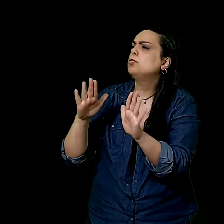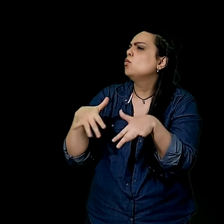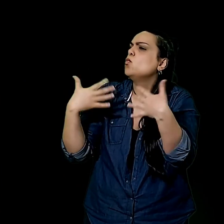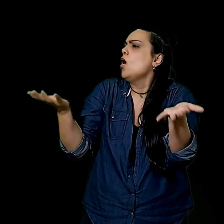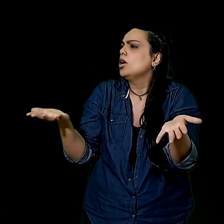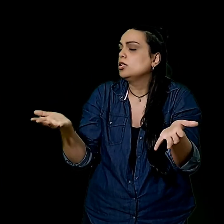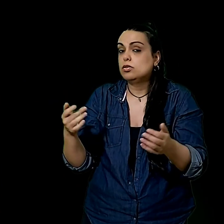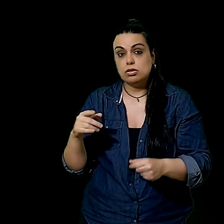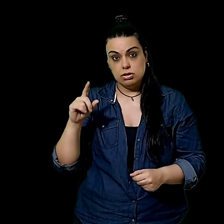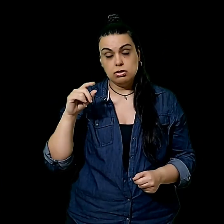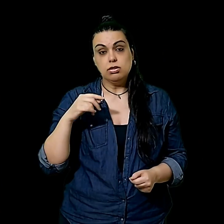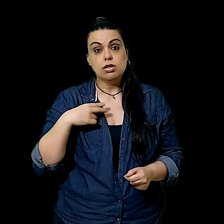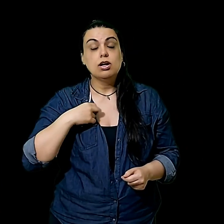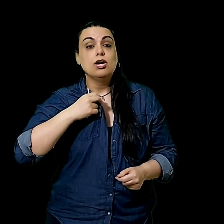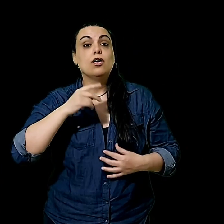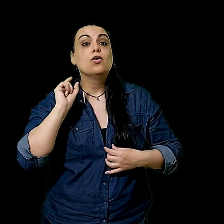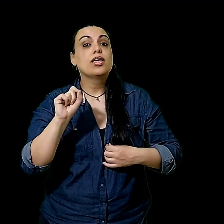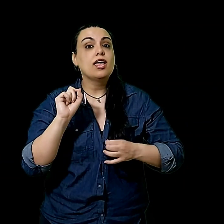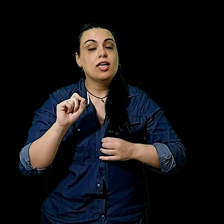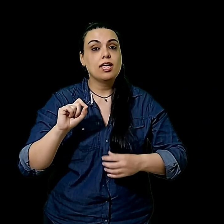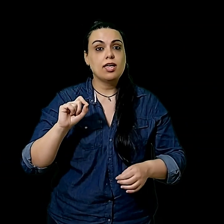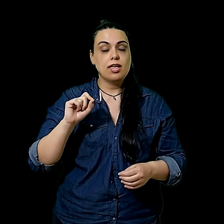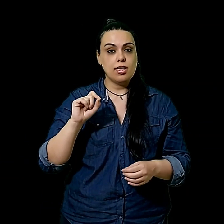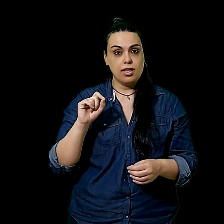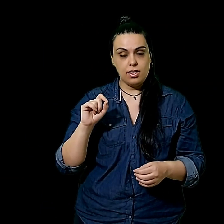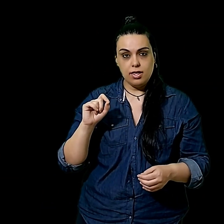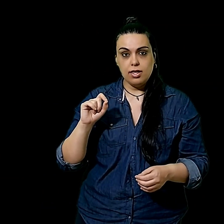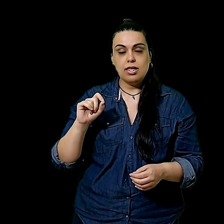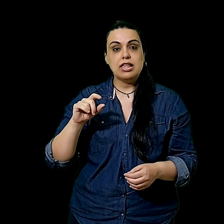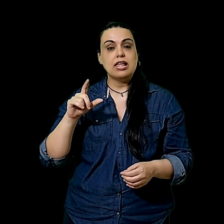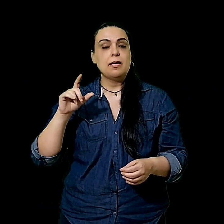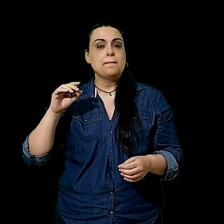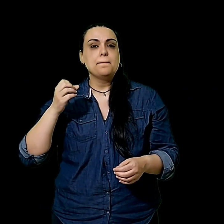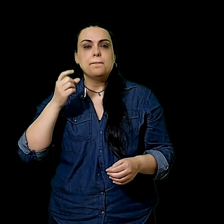disse, olha, bendito é aquele que vai chegar até os